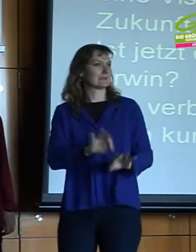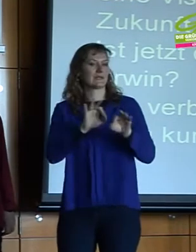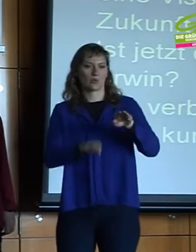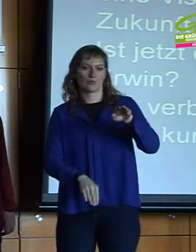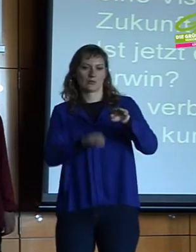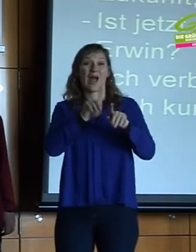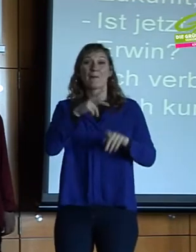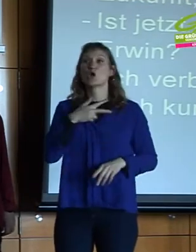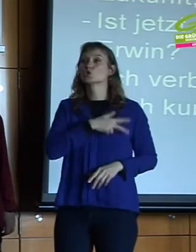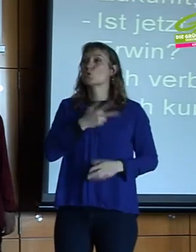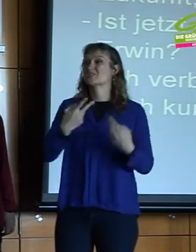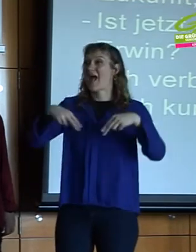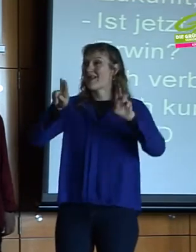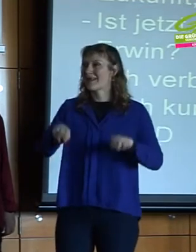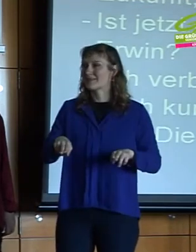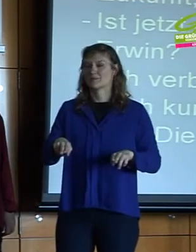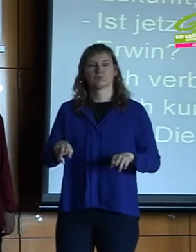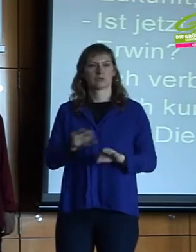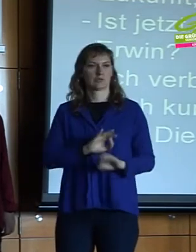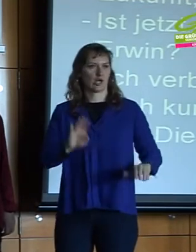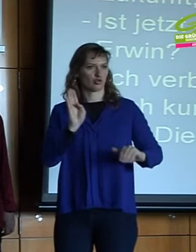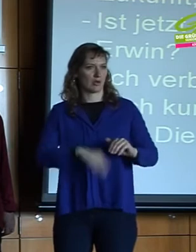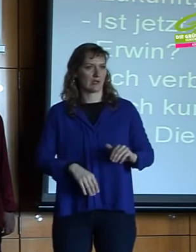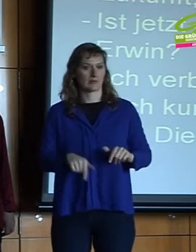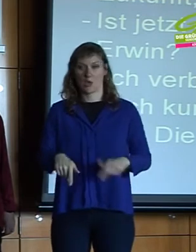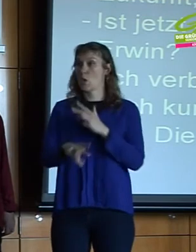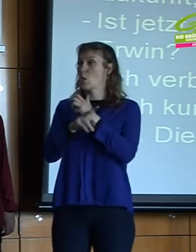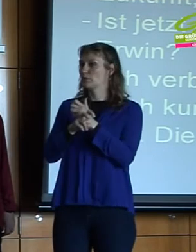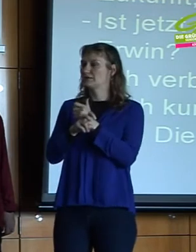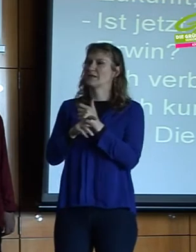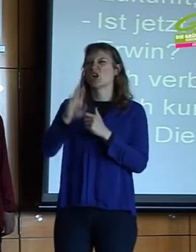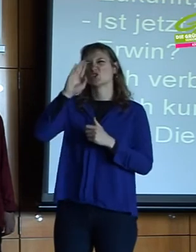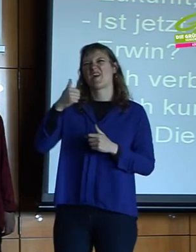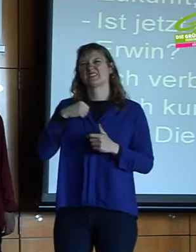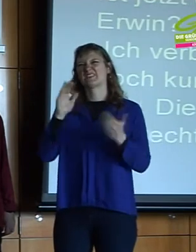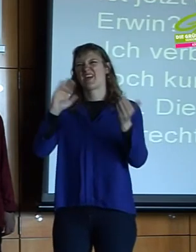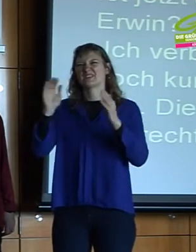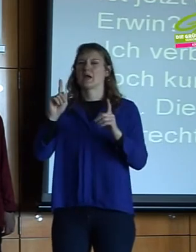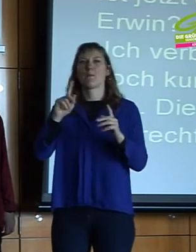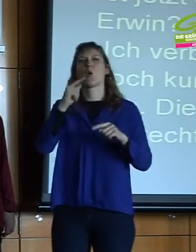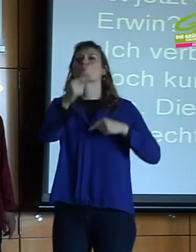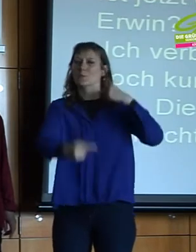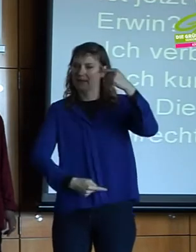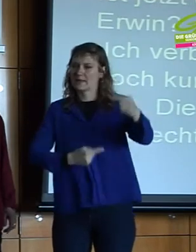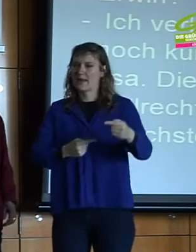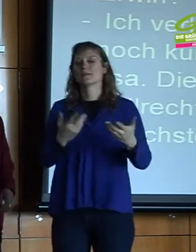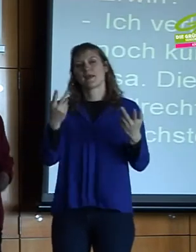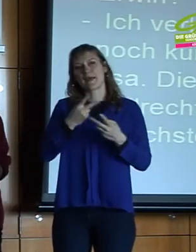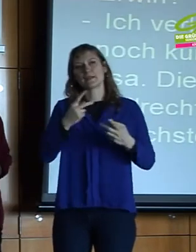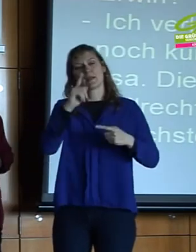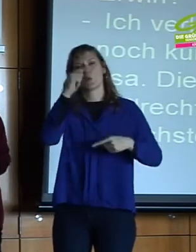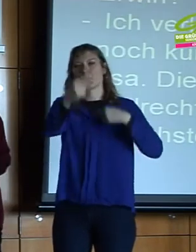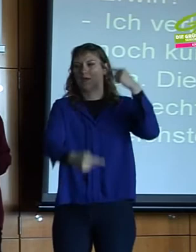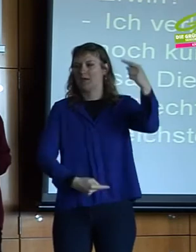die sozialrechtliche sehr schlecht. In Österreich ist es also nicht ganz schwarz-weiß das Umgekehrte, aber in der Tendenz ist es